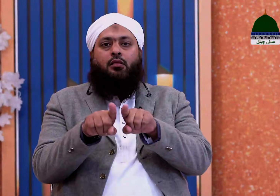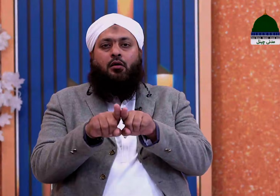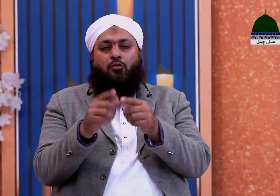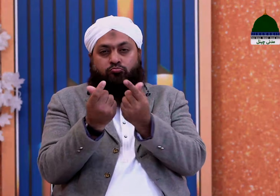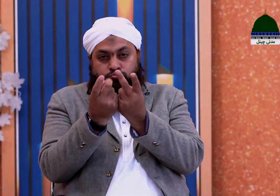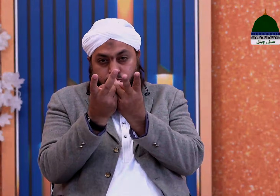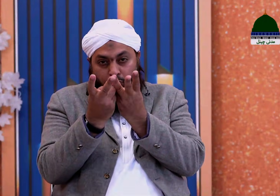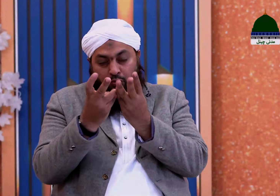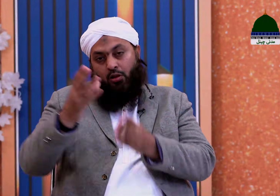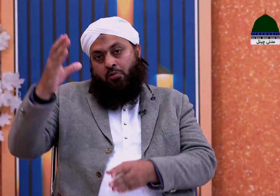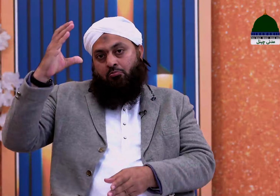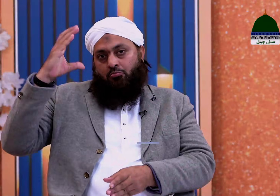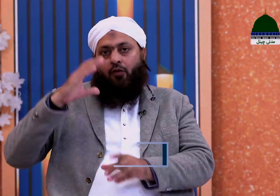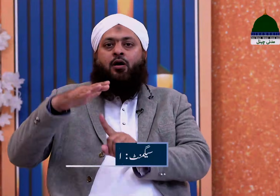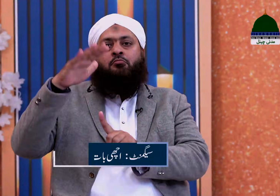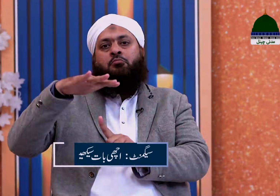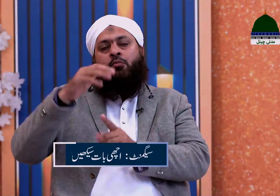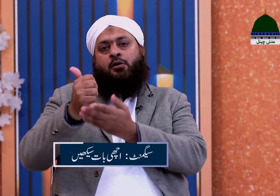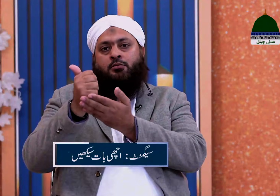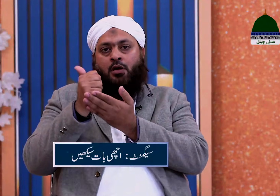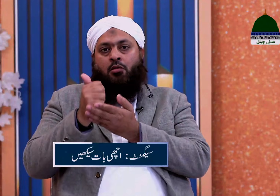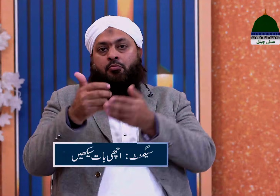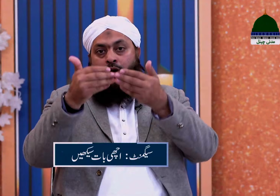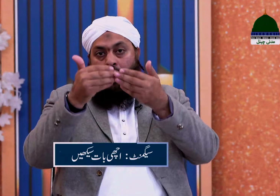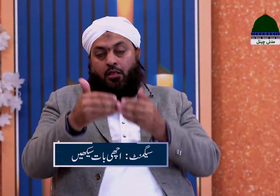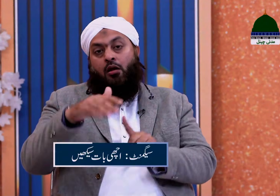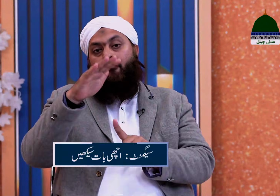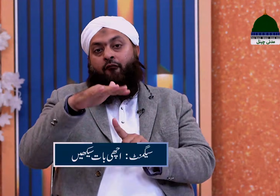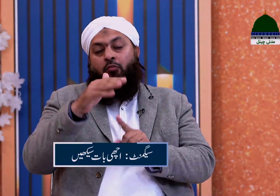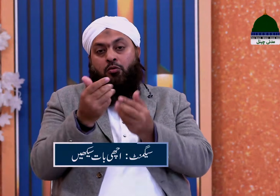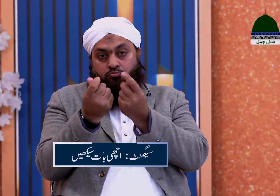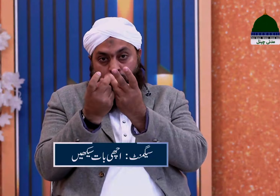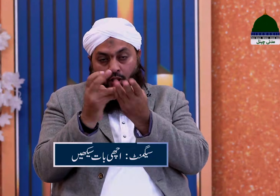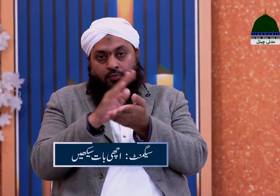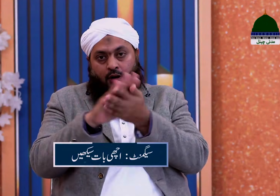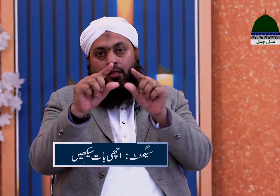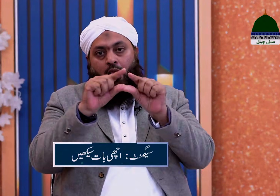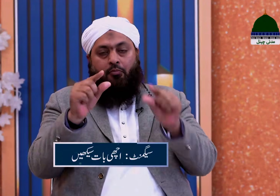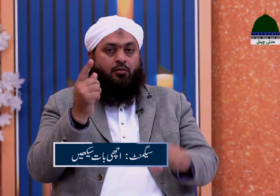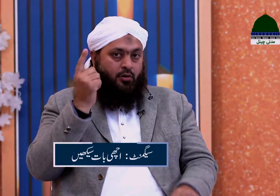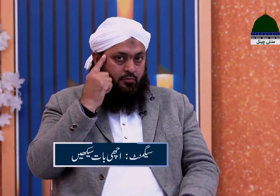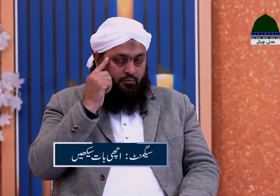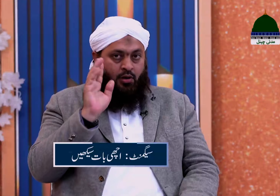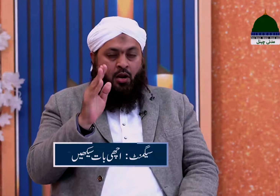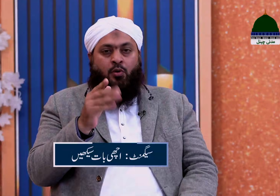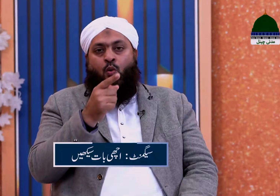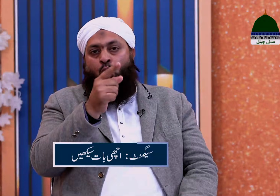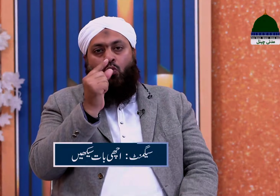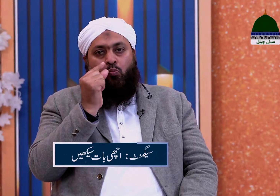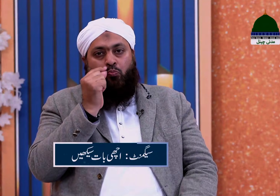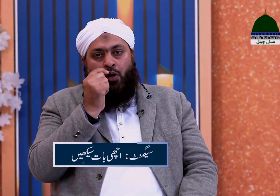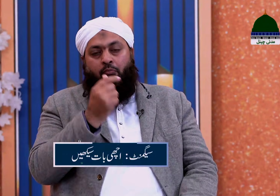بے شمار اجر و ثواب بھی حاصل ہوتا ہے۔ اعتکاف کی فضیلت پر احادیث مبارکہ سنتے ہیں، جس شخص